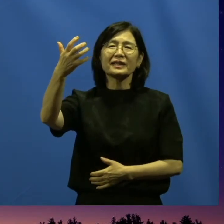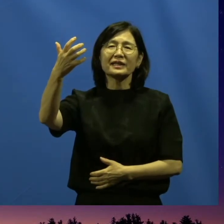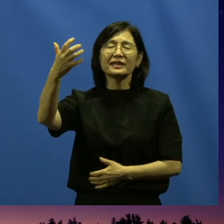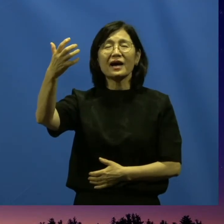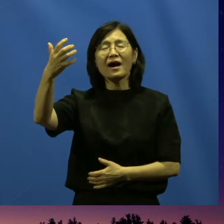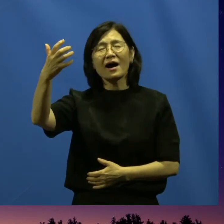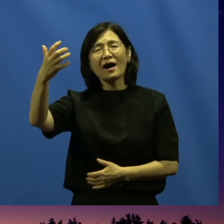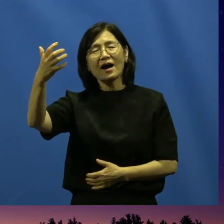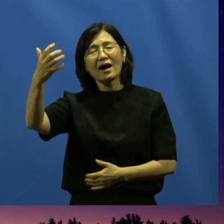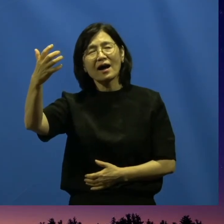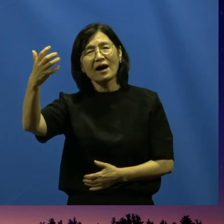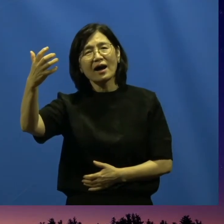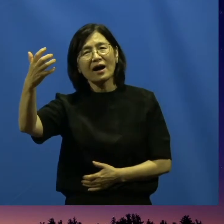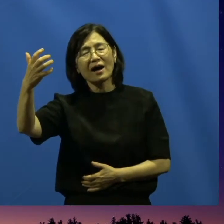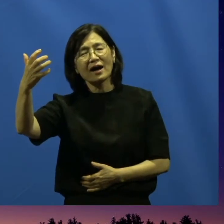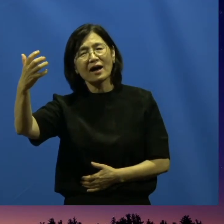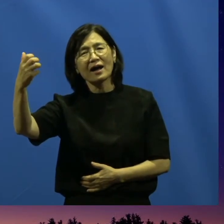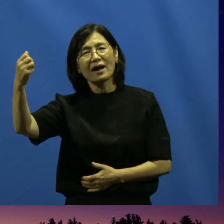받으리라.